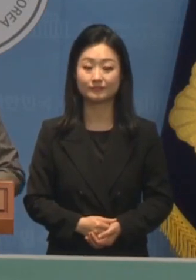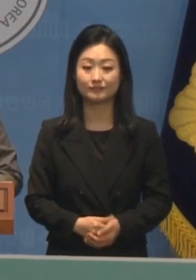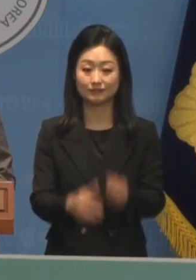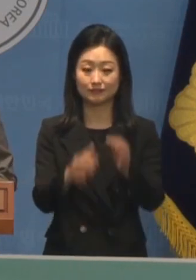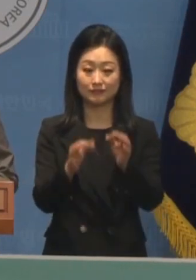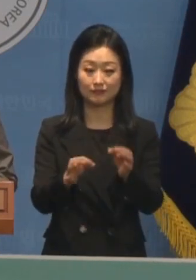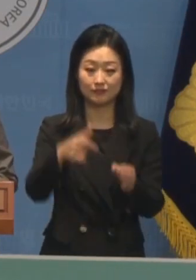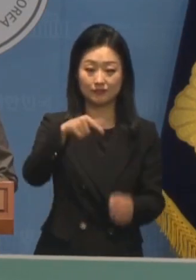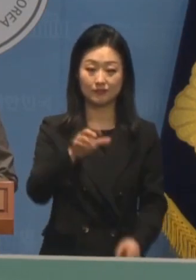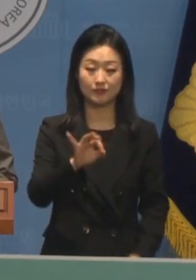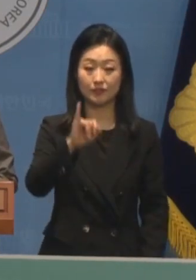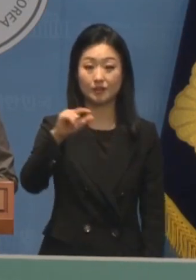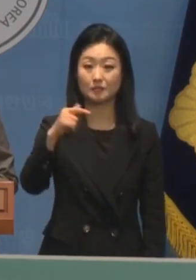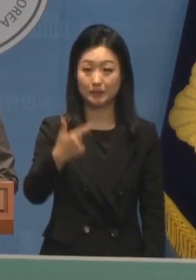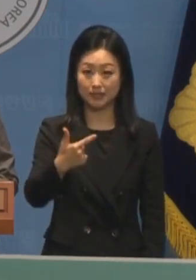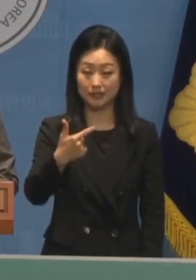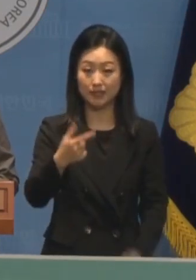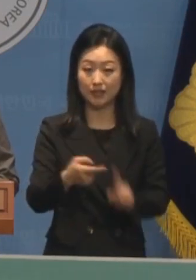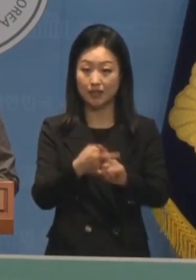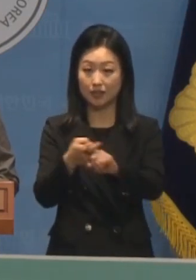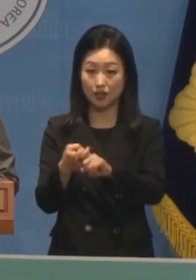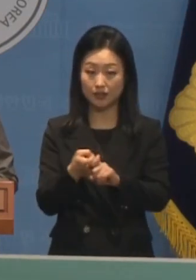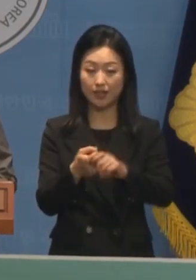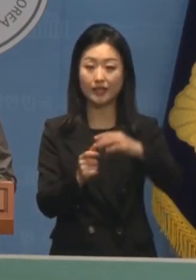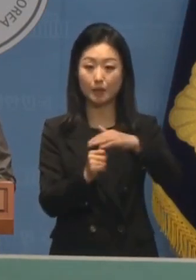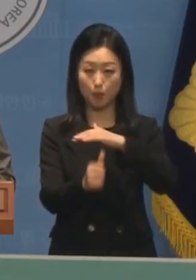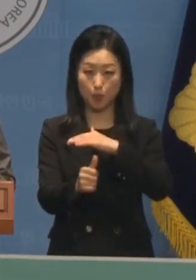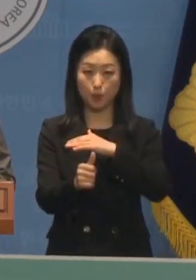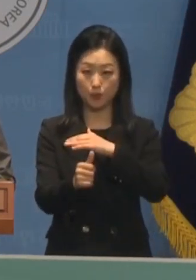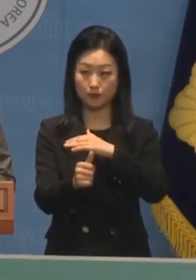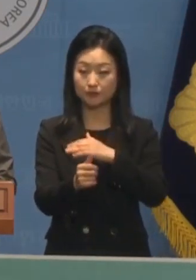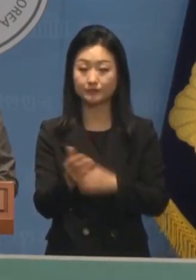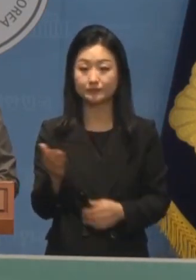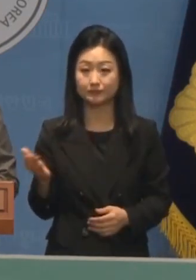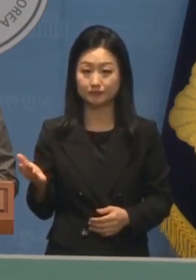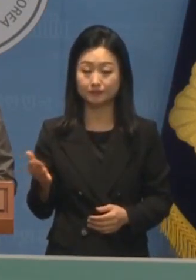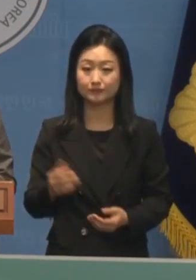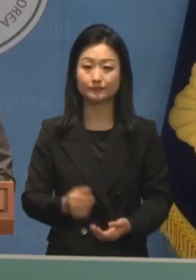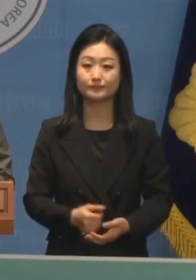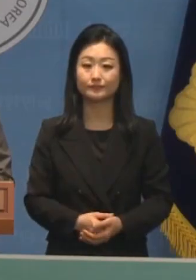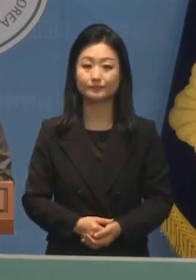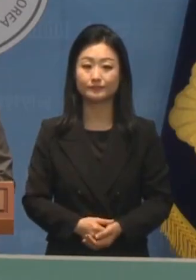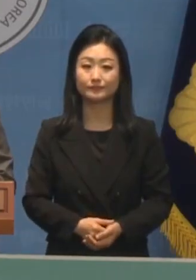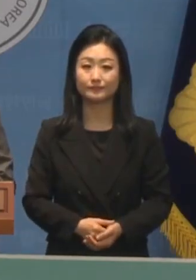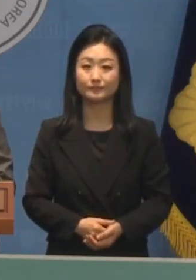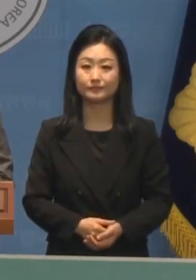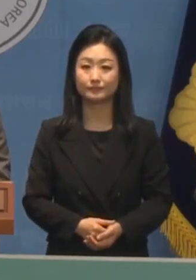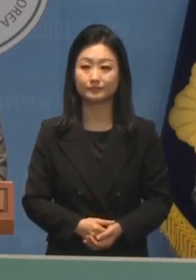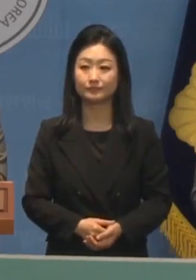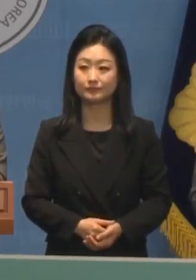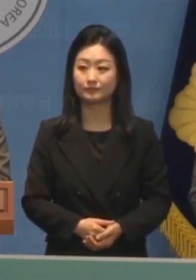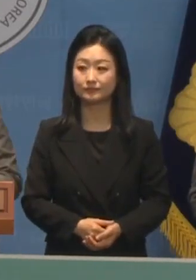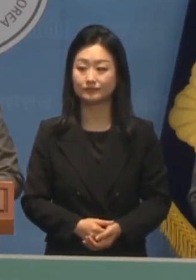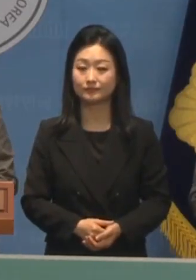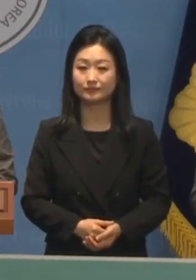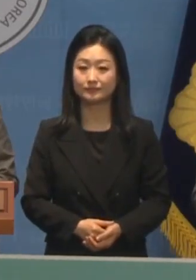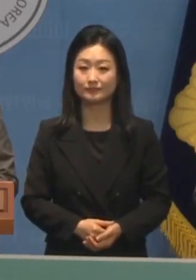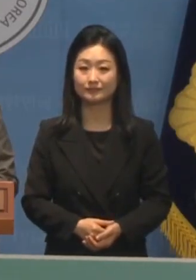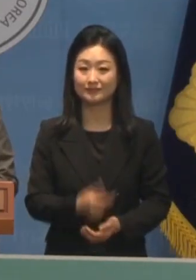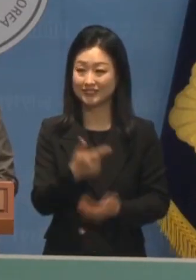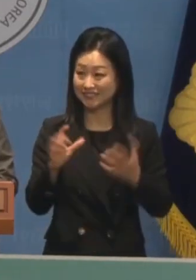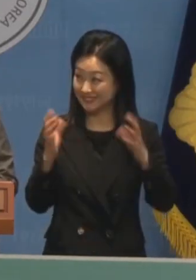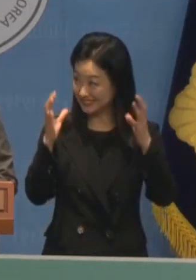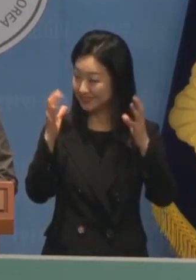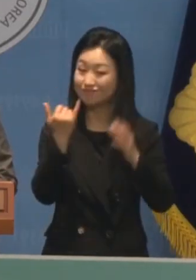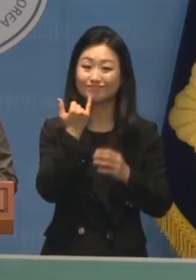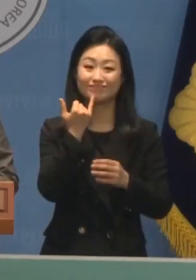김경민 한국사회적경제연대회 상임대표님 오셨습니다. 자, 큰 소리로 박수 쳐주셨으면